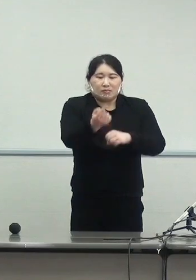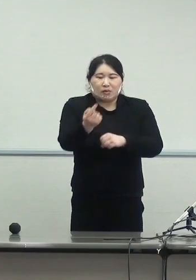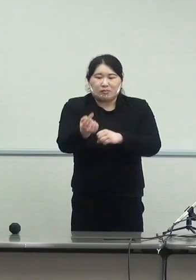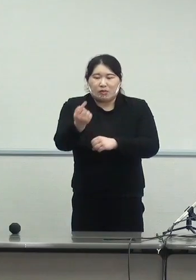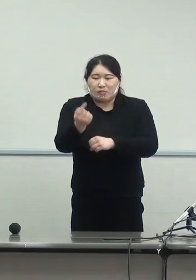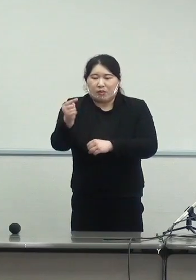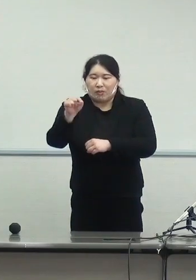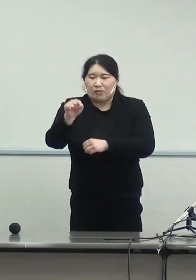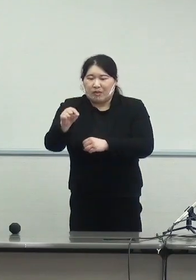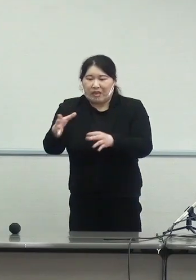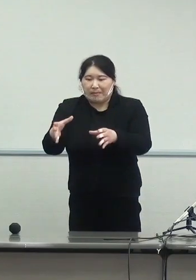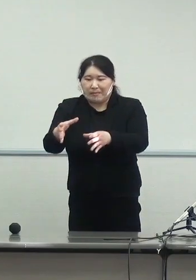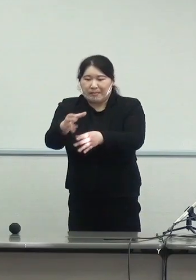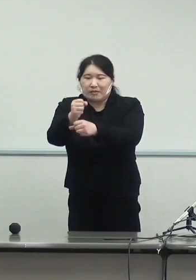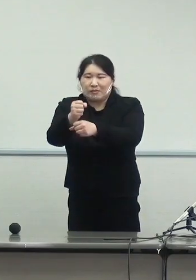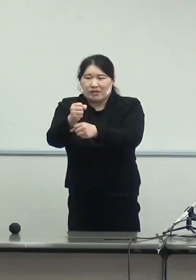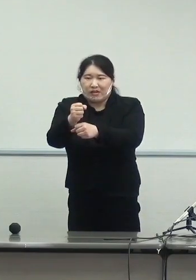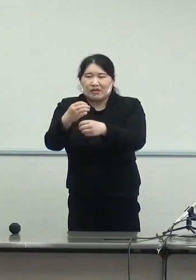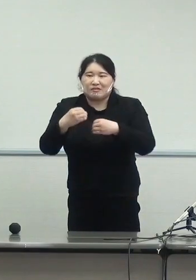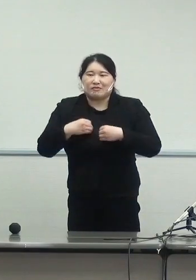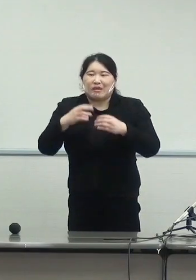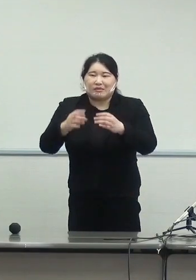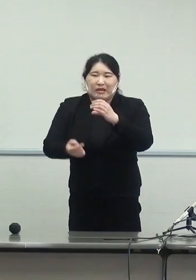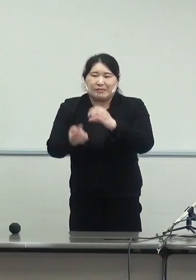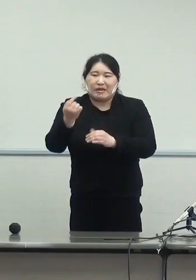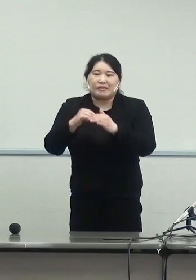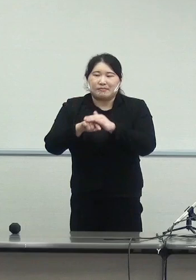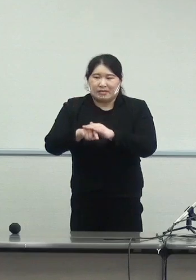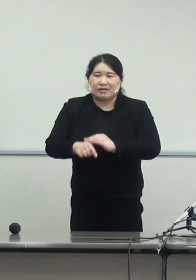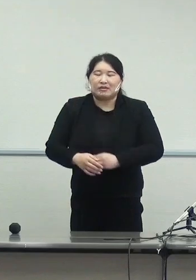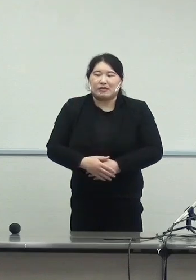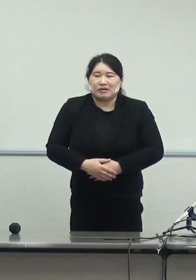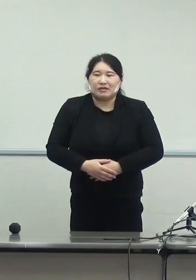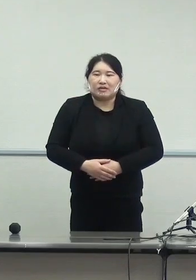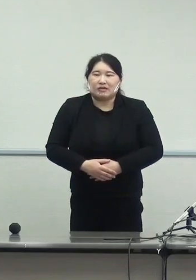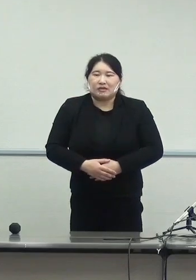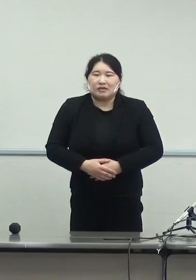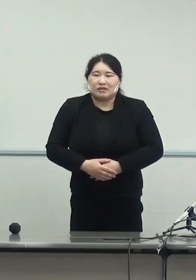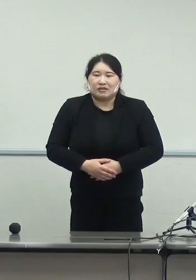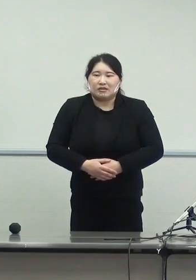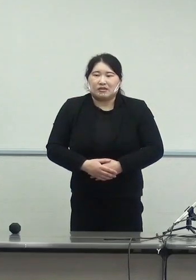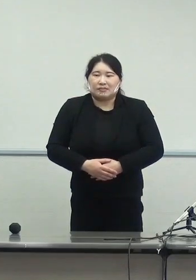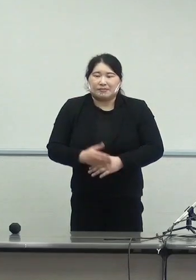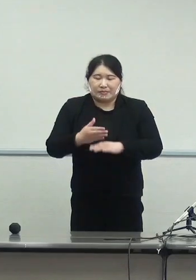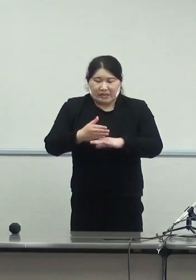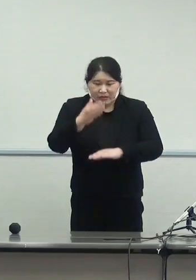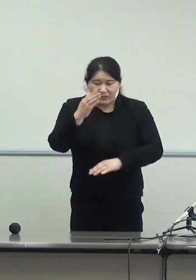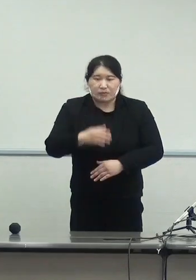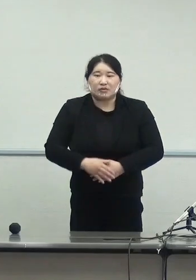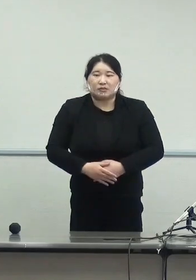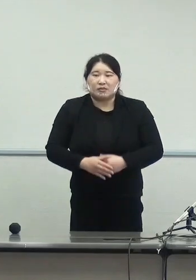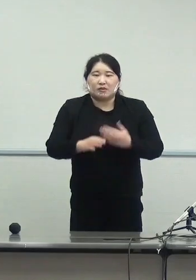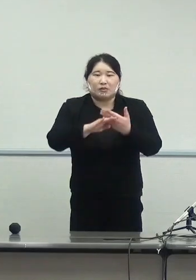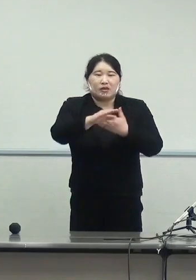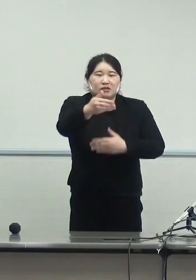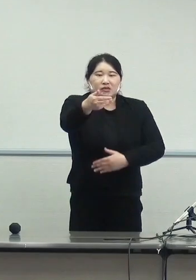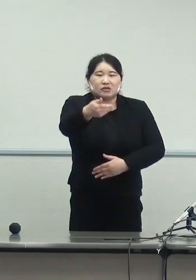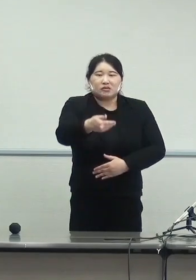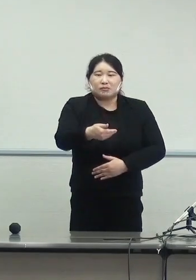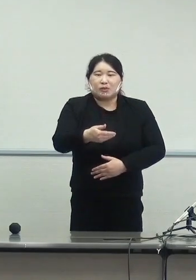という意味では、あの名簿を作れたという意味では前向きに捉えております。ありがとうございます。 ありがとうございます。 後ろの方で、は